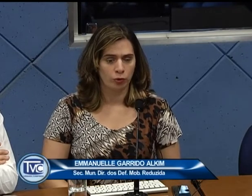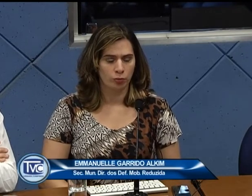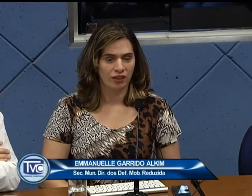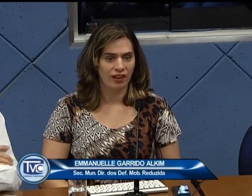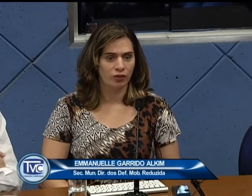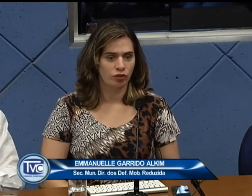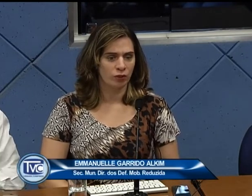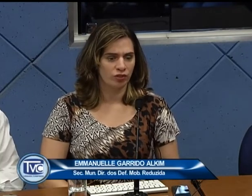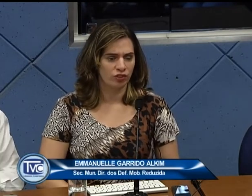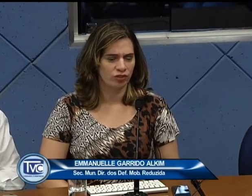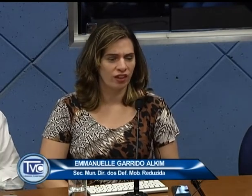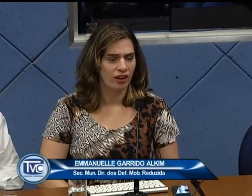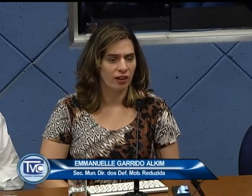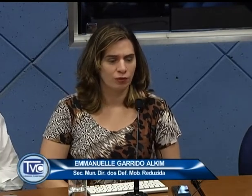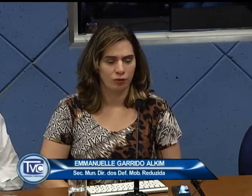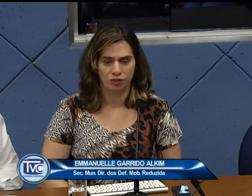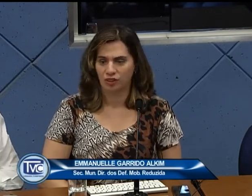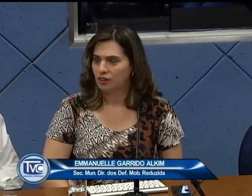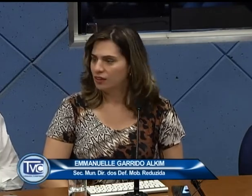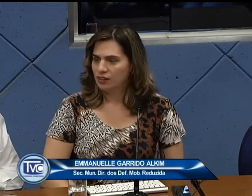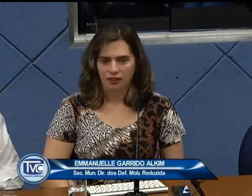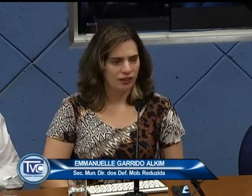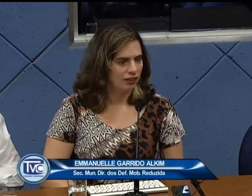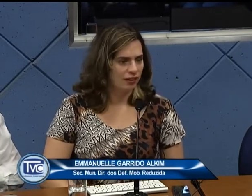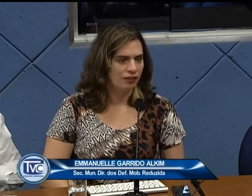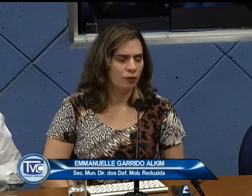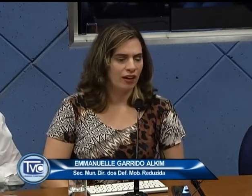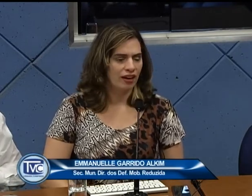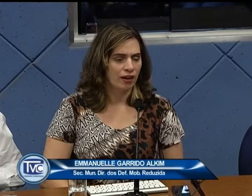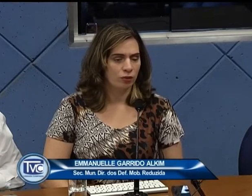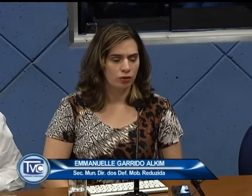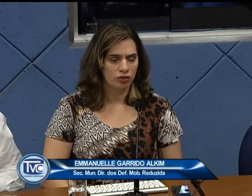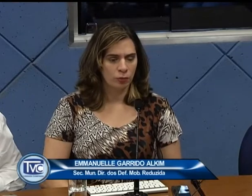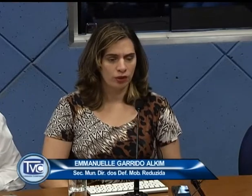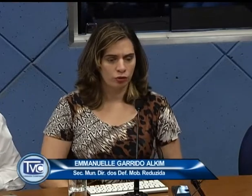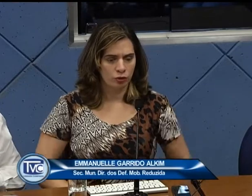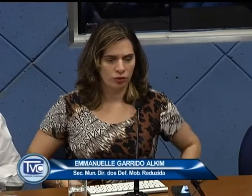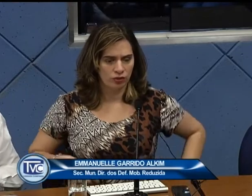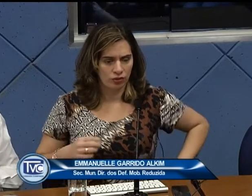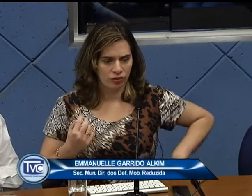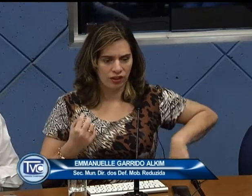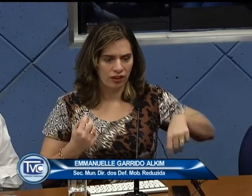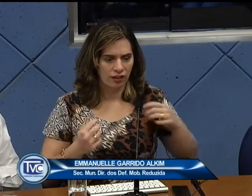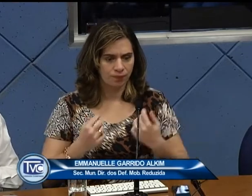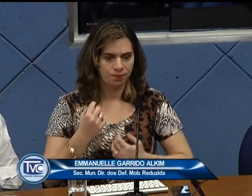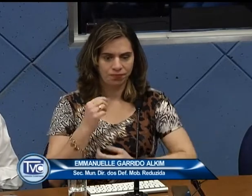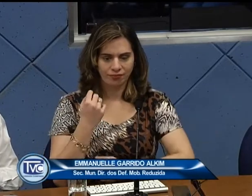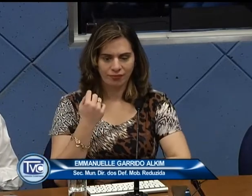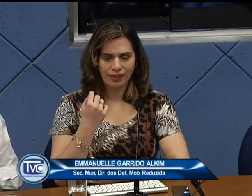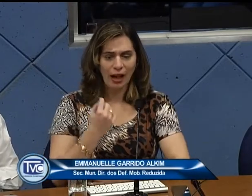buscar uma possibilidade de emergencial, enfim, e não era algo que o Tribunal de Contas